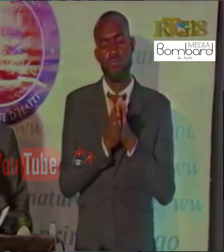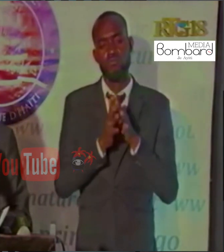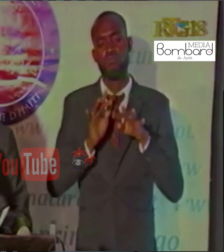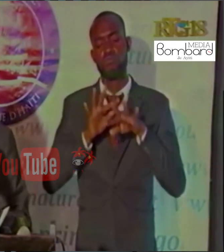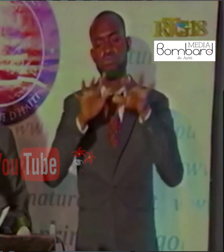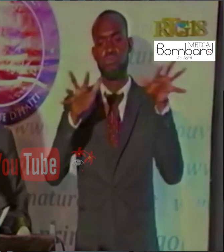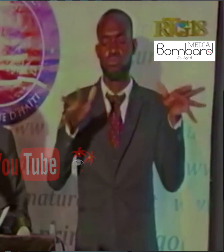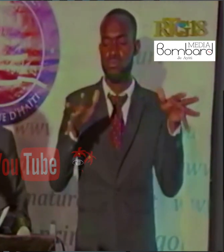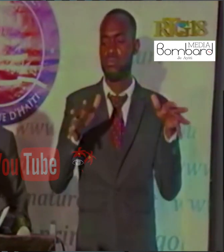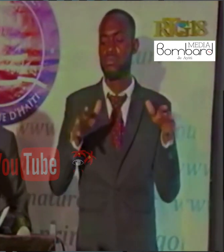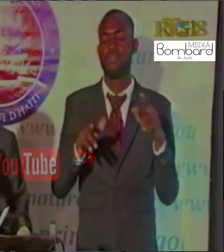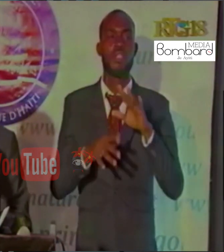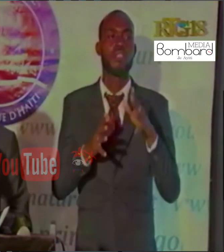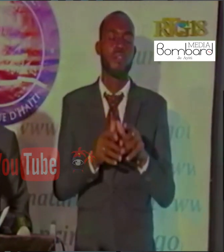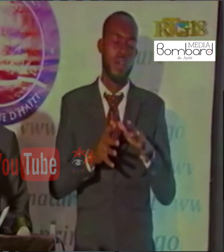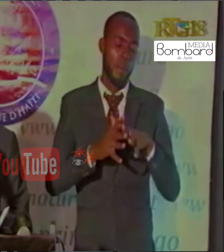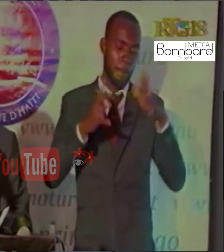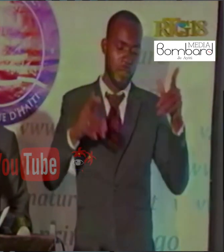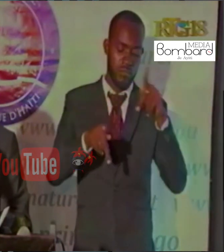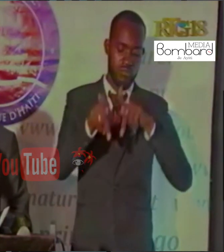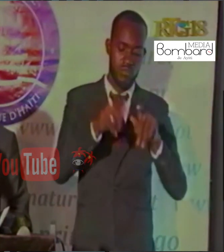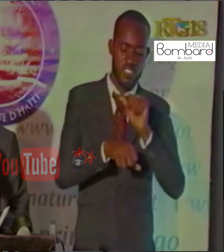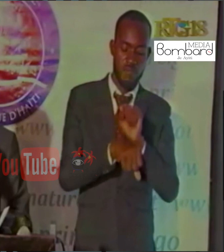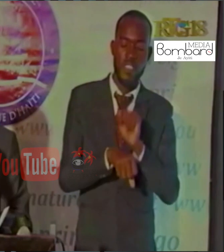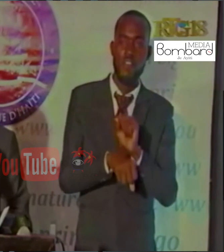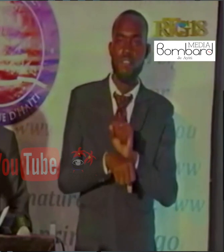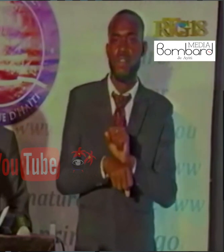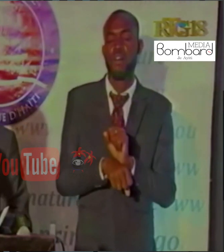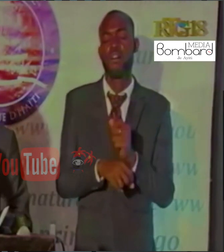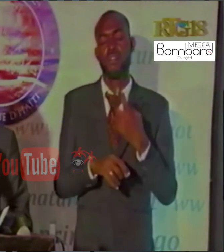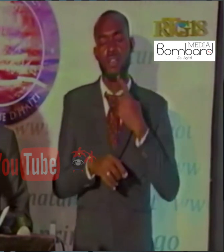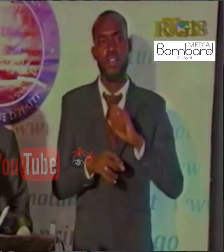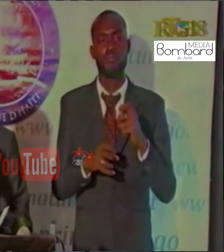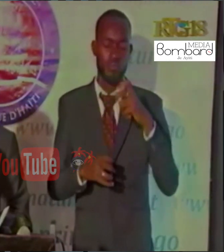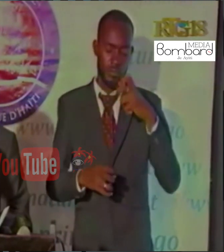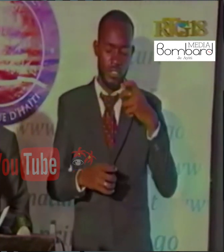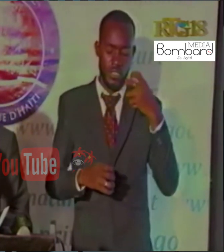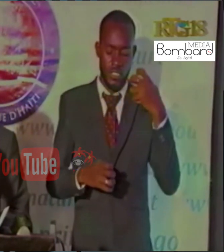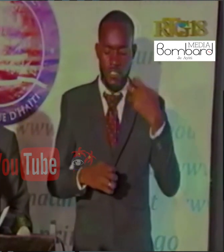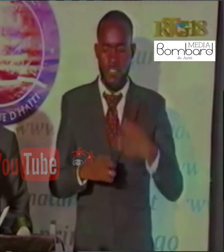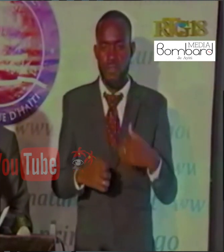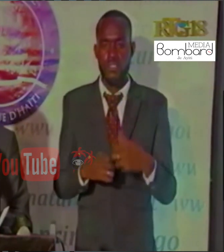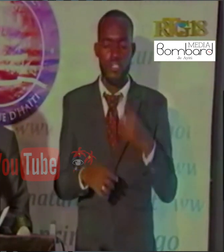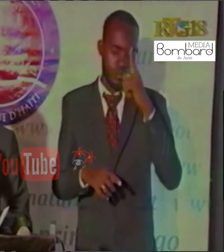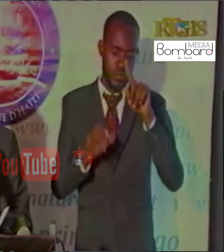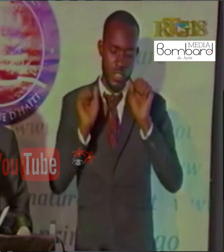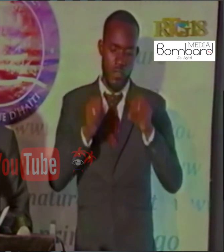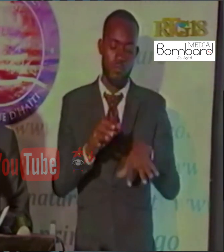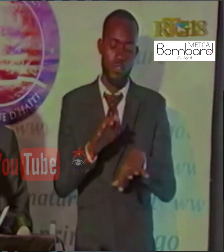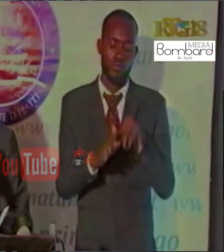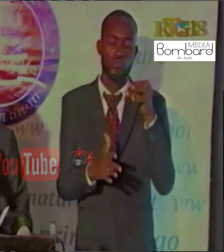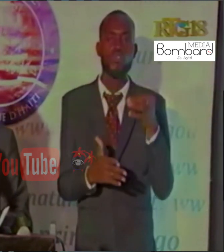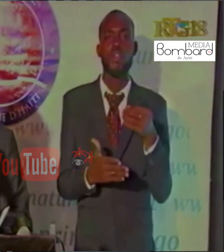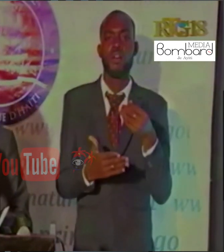la majorité travailleuse peine à subvenir à ses besoins, à assurer son